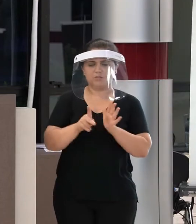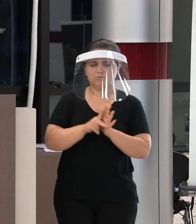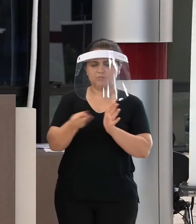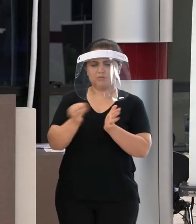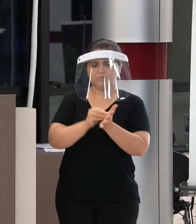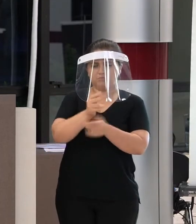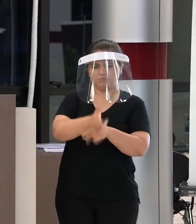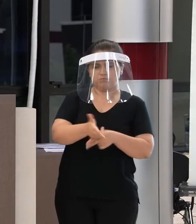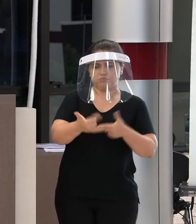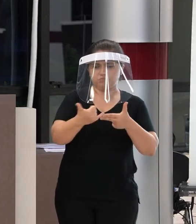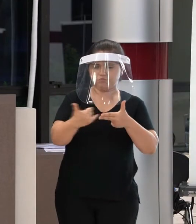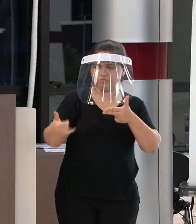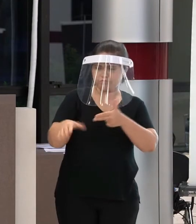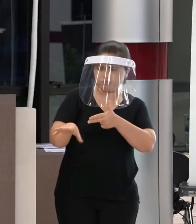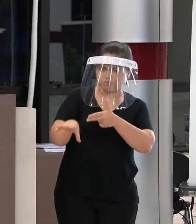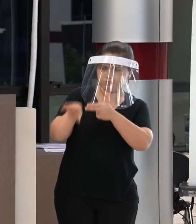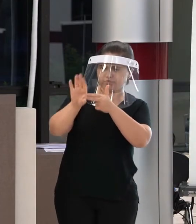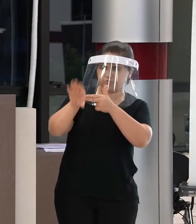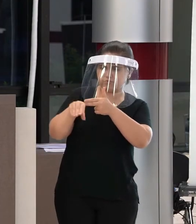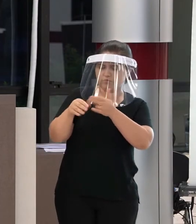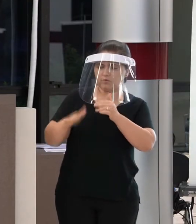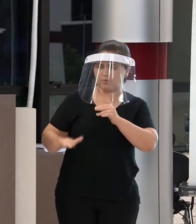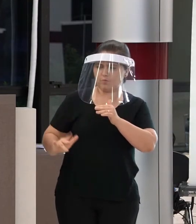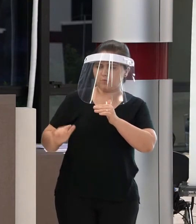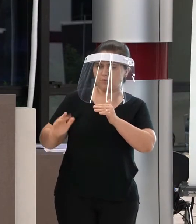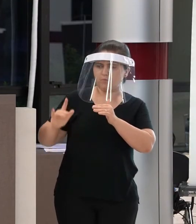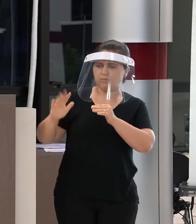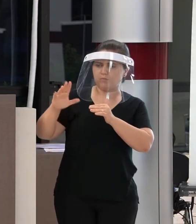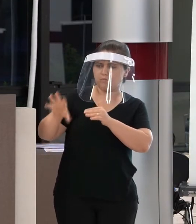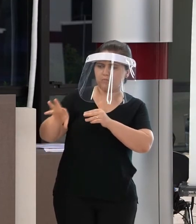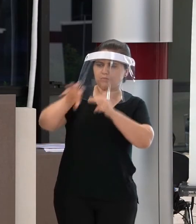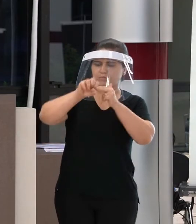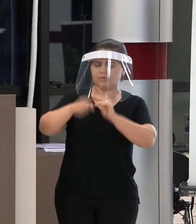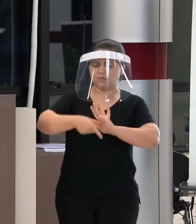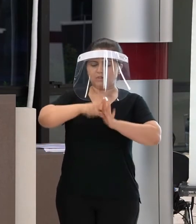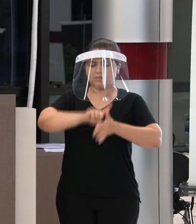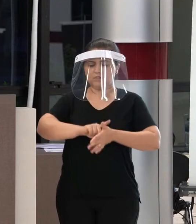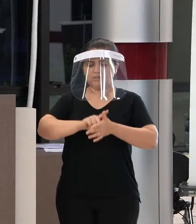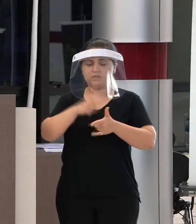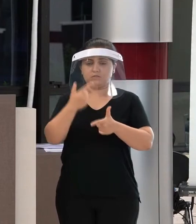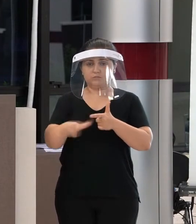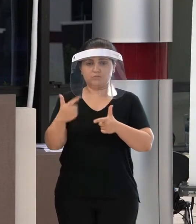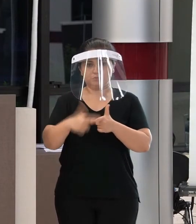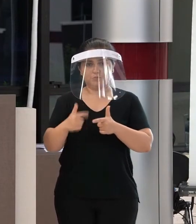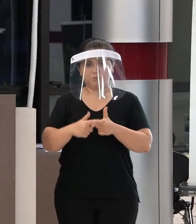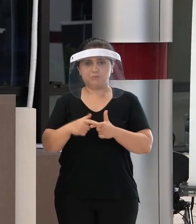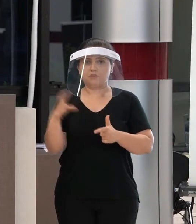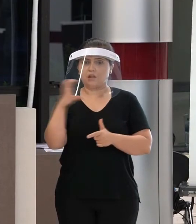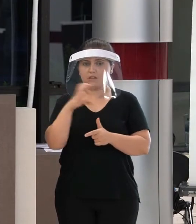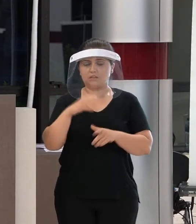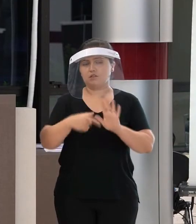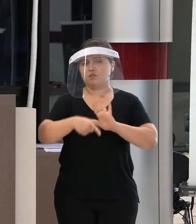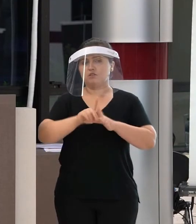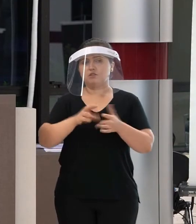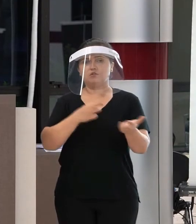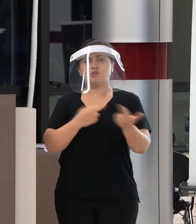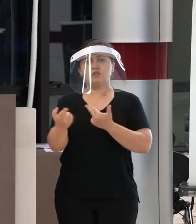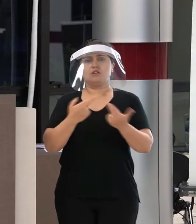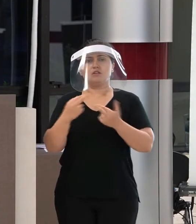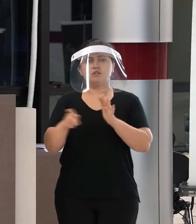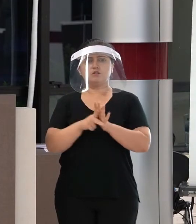da temperatura, ou seja, a elevação da temperatura ela antecede o dano, né? Então isso tem a relação